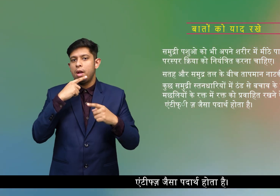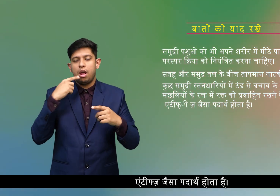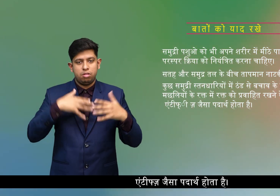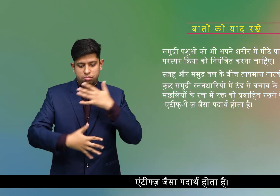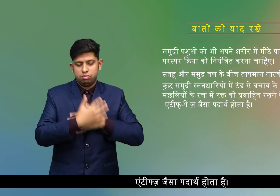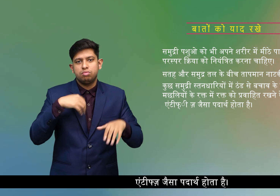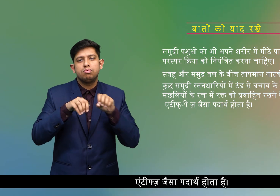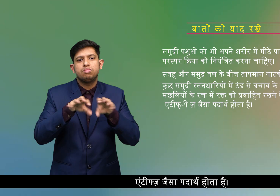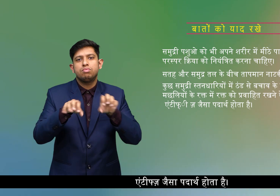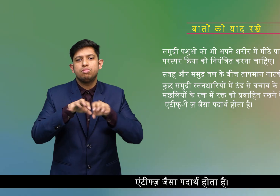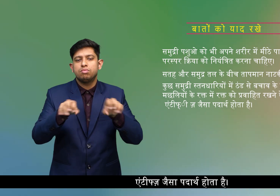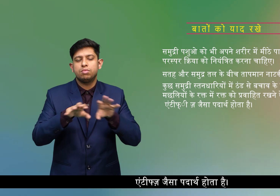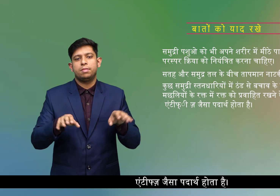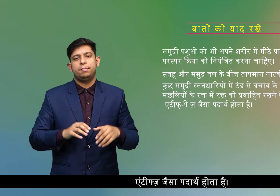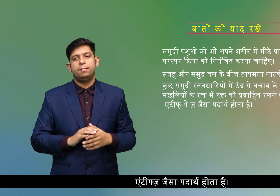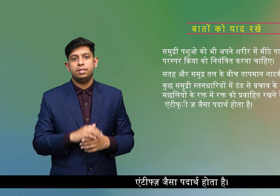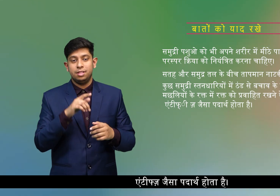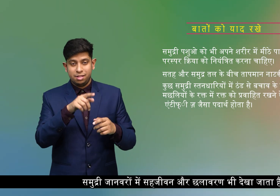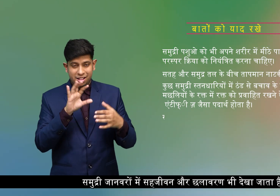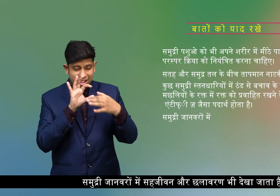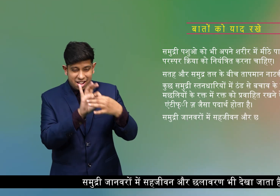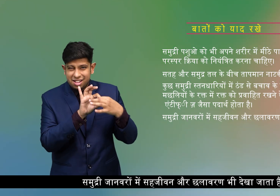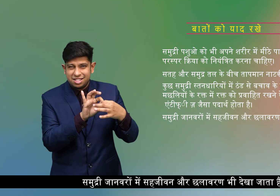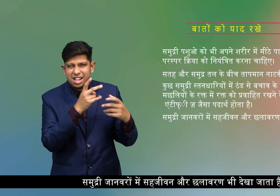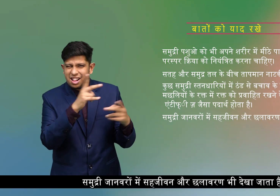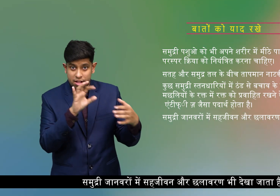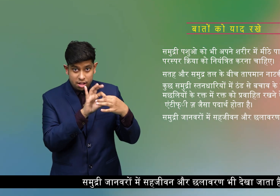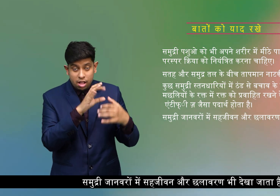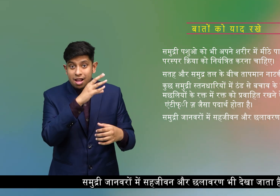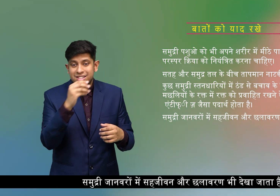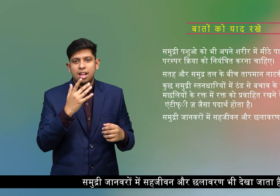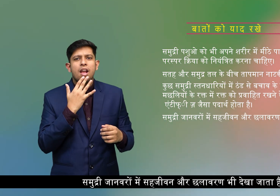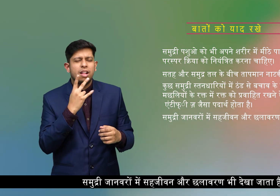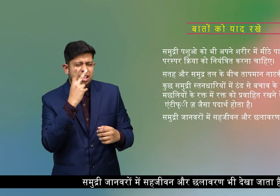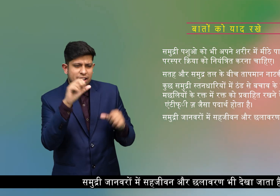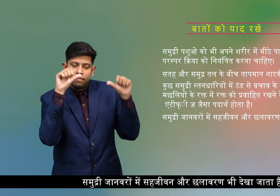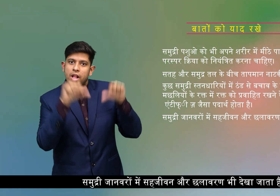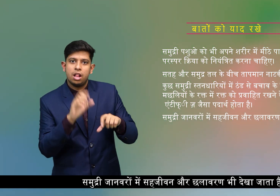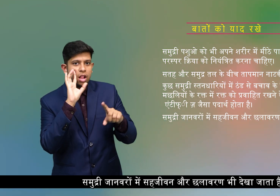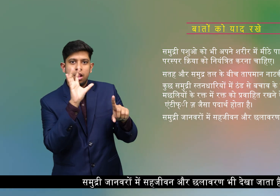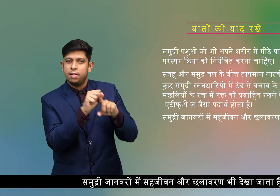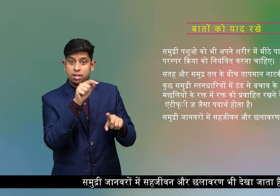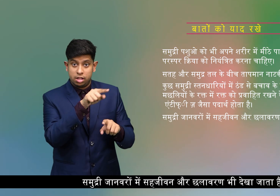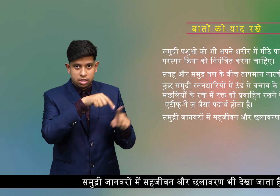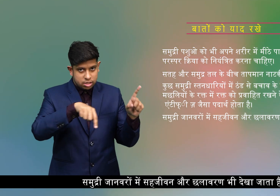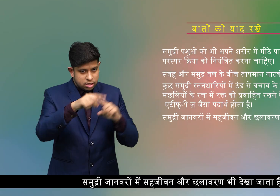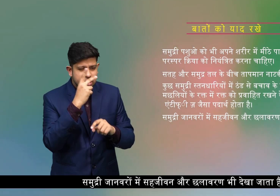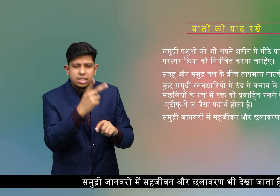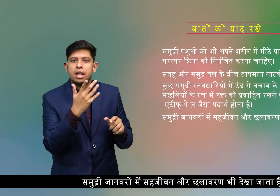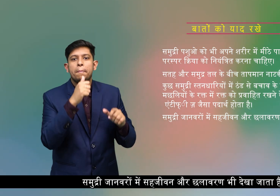एंटीफिज जैसा पदार्थ होता है। समुद्री जानवरों में सहजीवन और छलावरण भी देखा